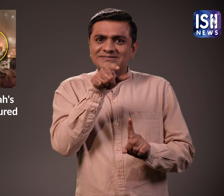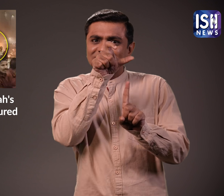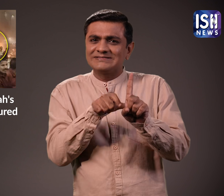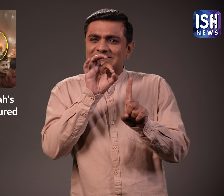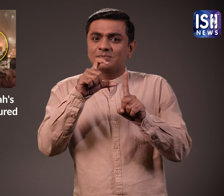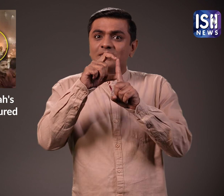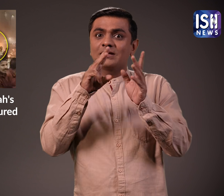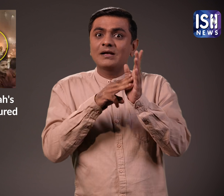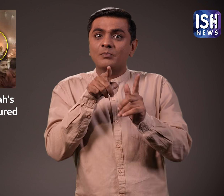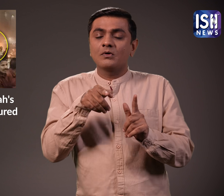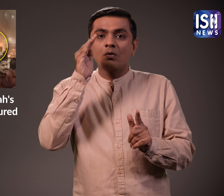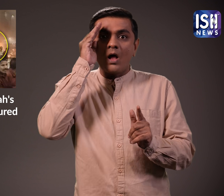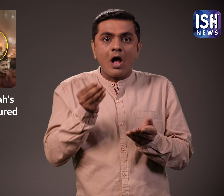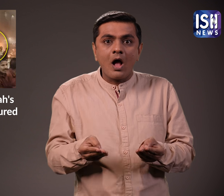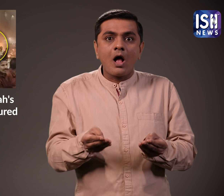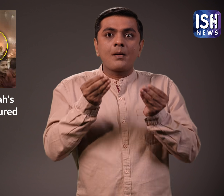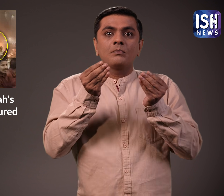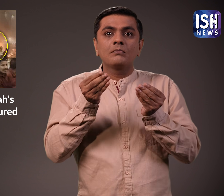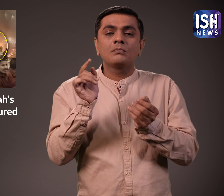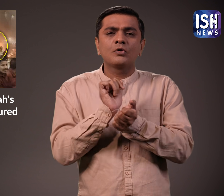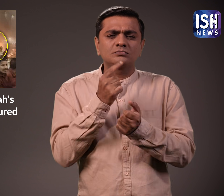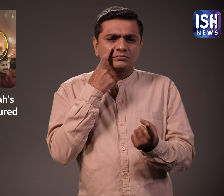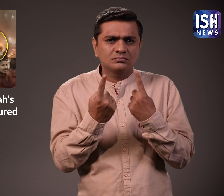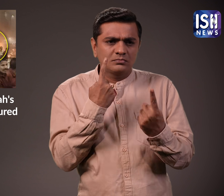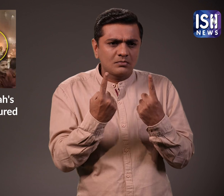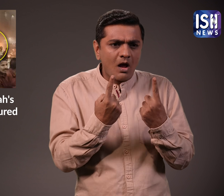पुलिस को डॉमनिक मार्टिन का एक फेस्बुक वीडियो पोस्ट मिला